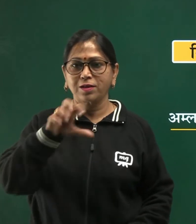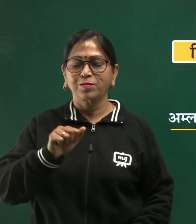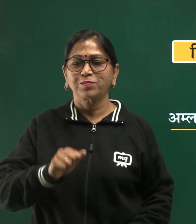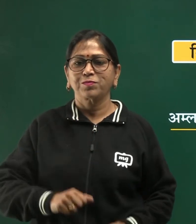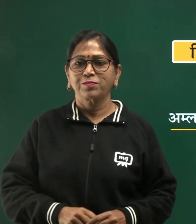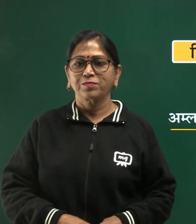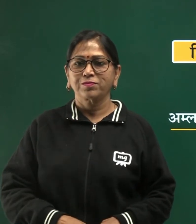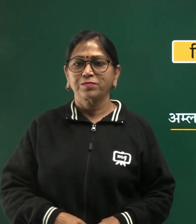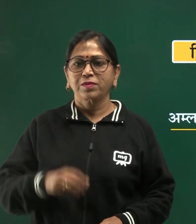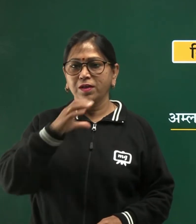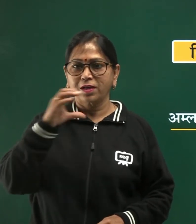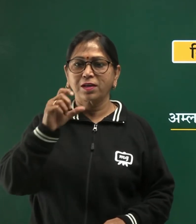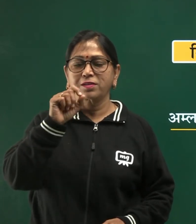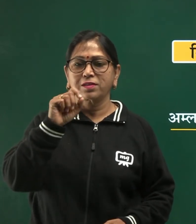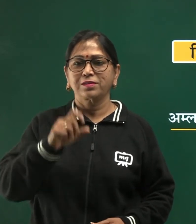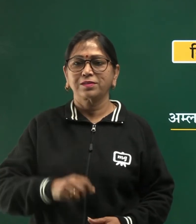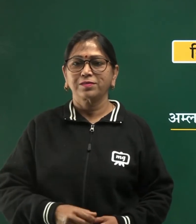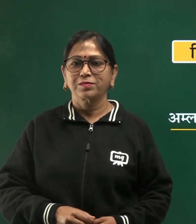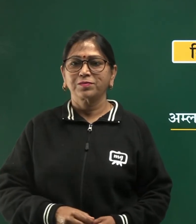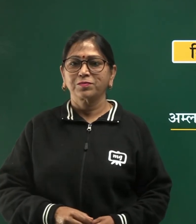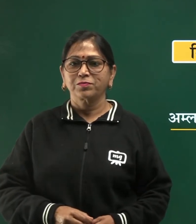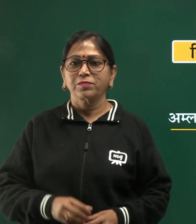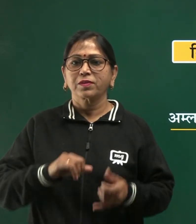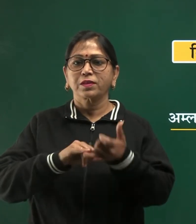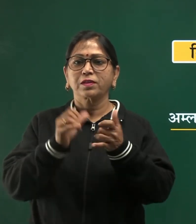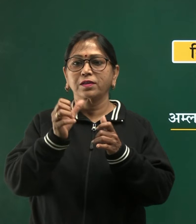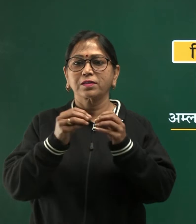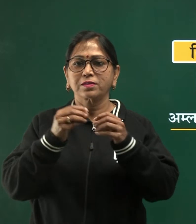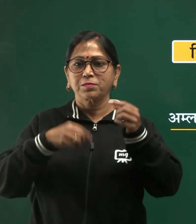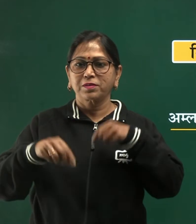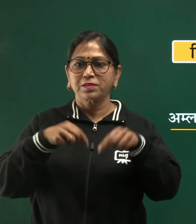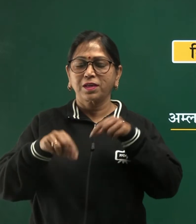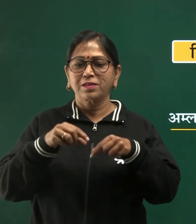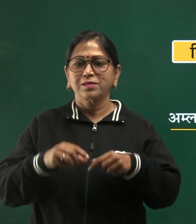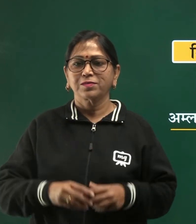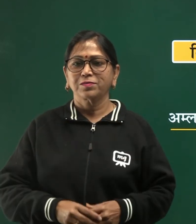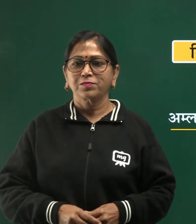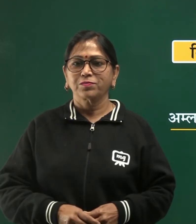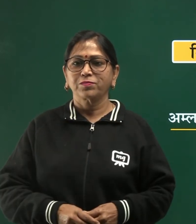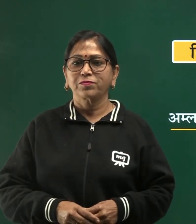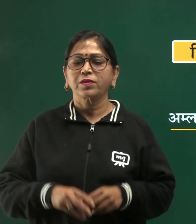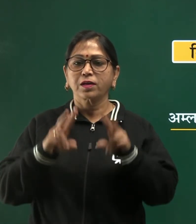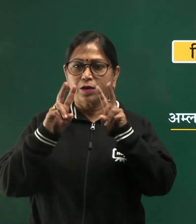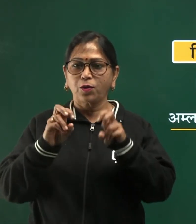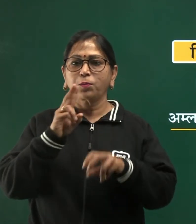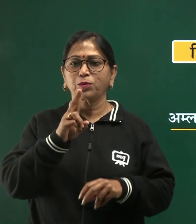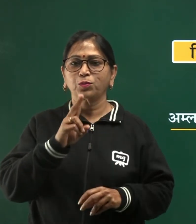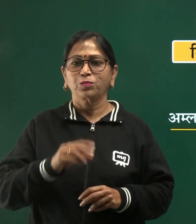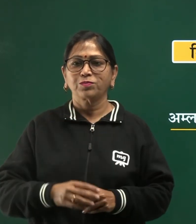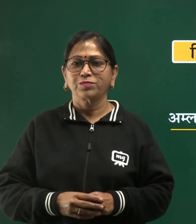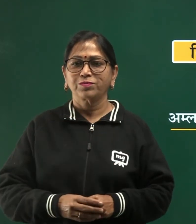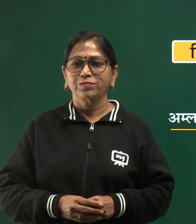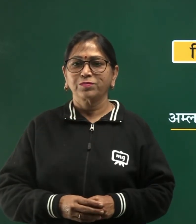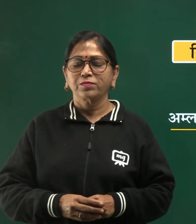नमस्ते बच्चों आज हम कक्षा 10 विषय विज्ञान